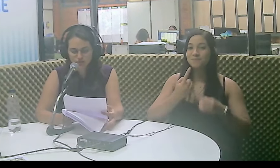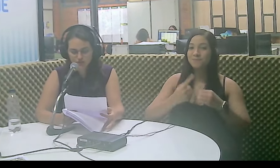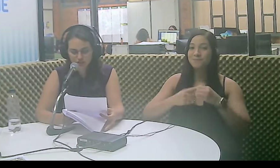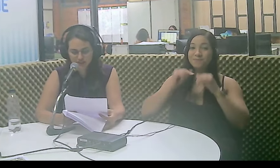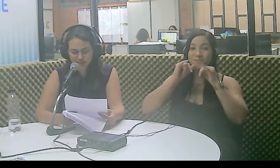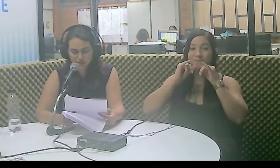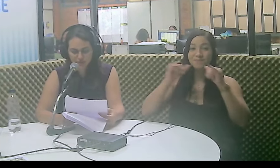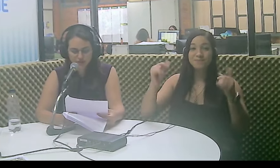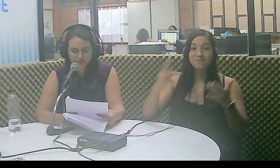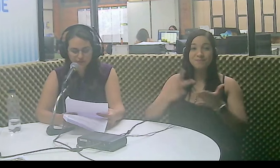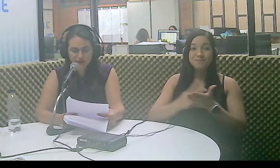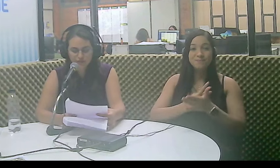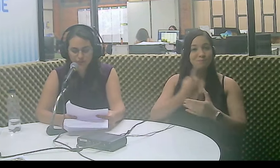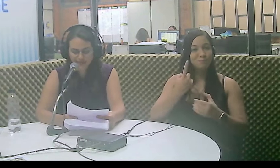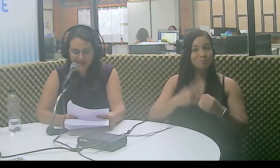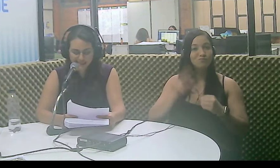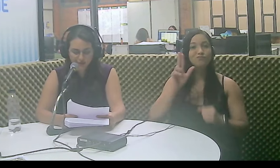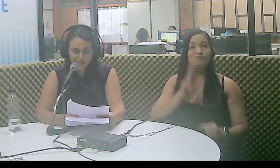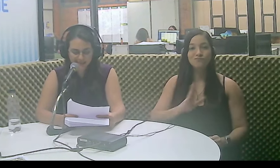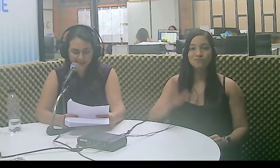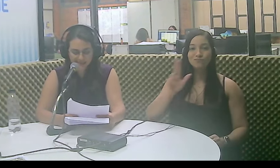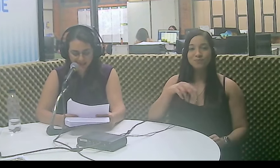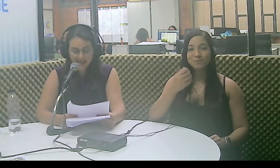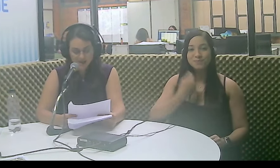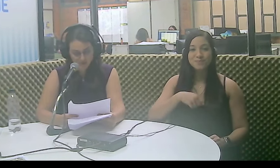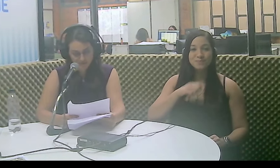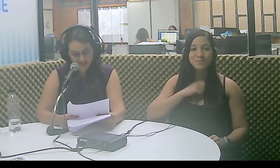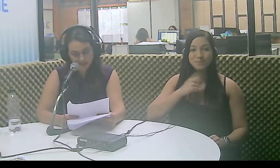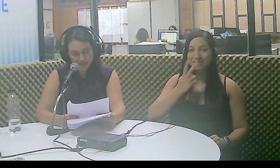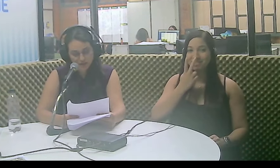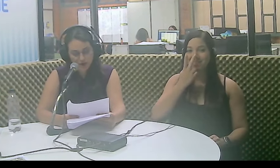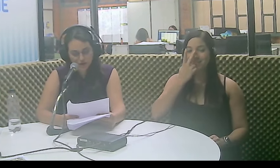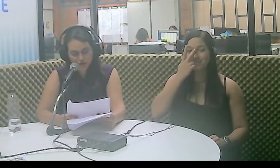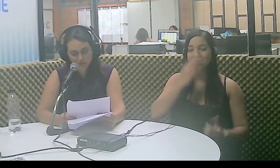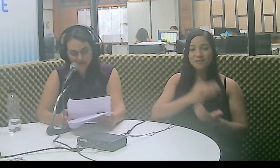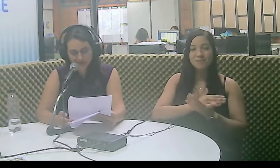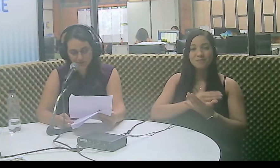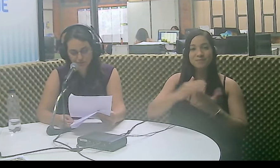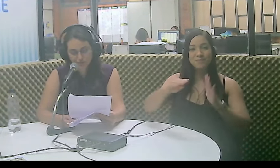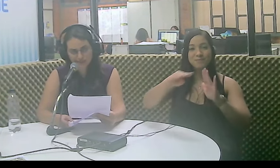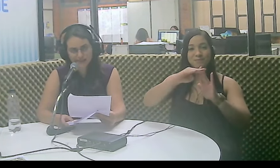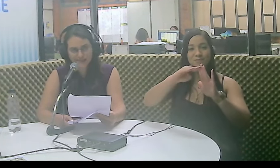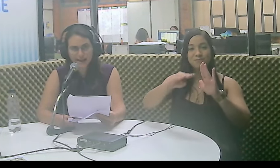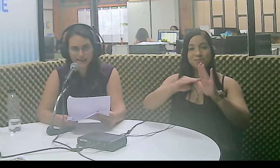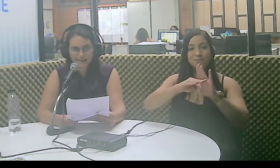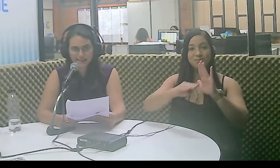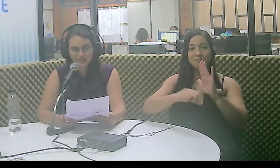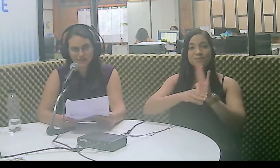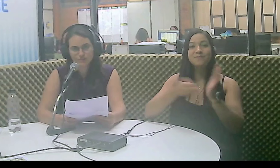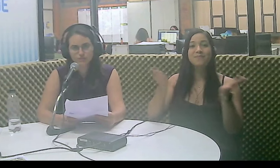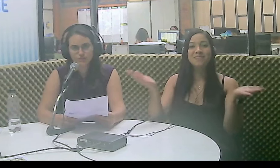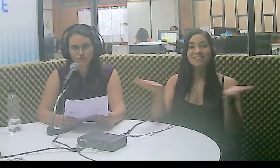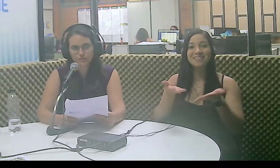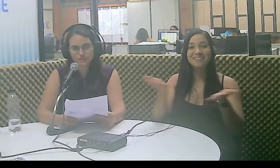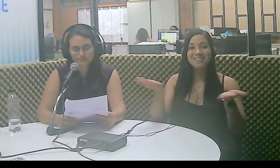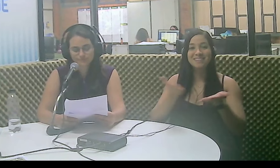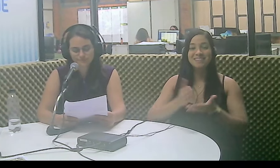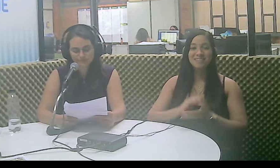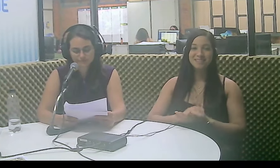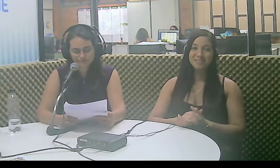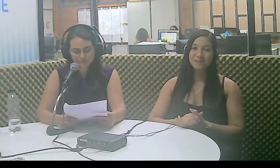boletim de notícias sobre o que de fato acontece em Uberlândia. Eu sou Vanessa Gianotti e começamos com os destaques da edição de